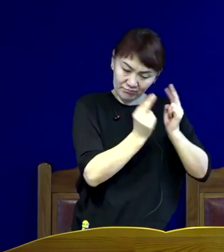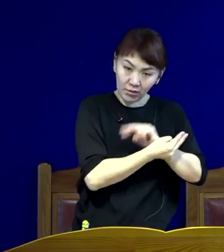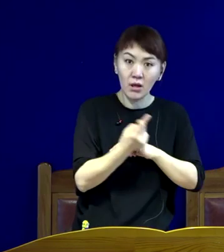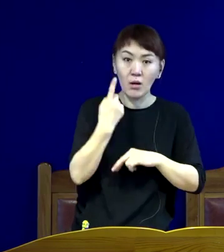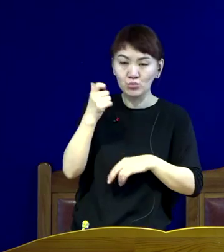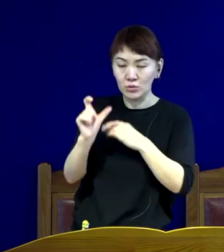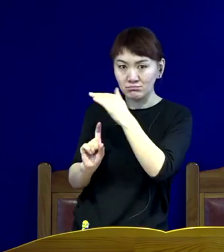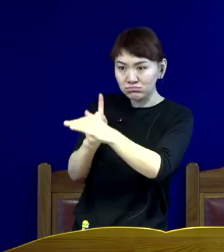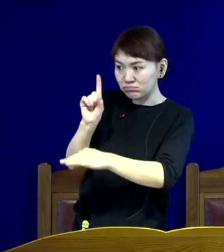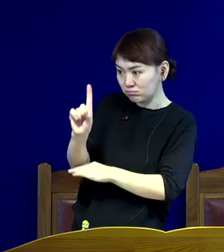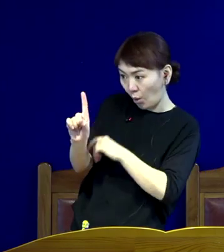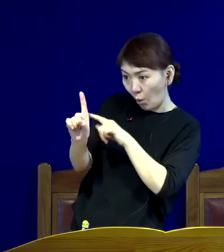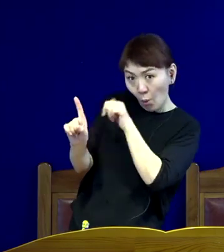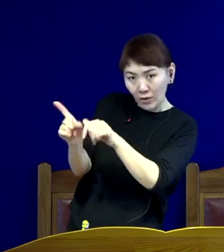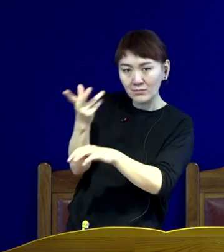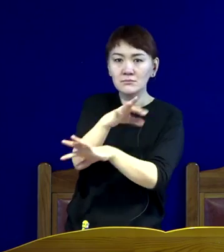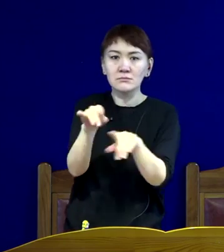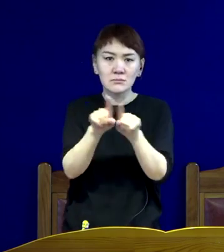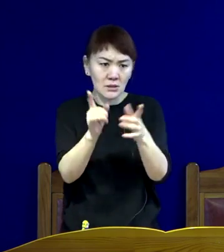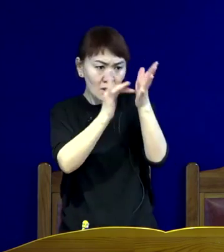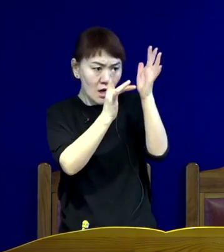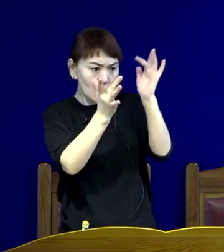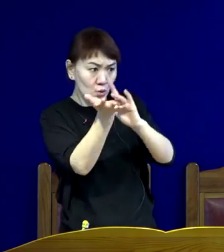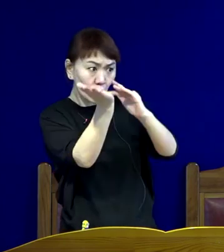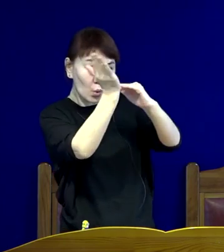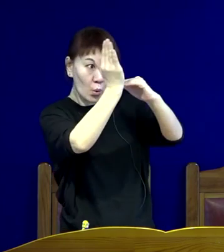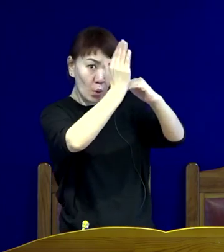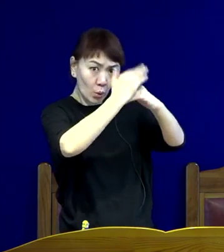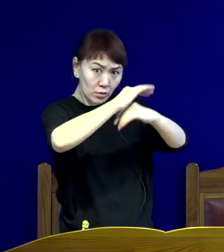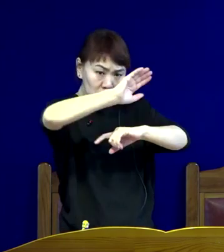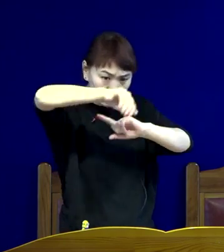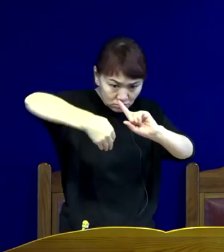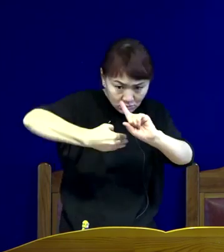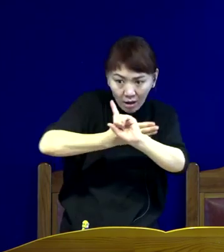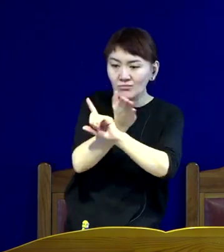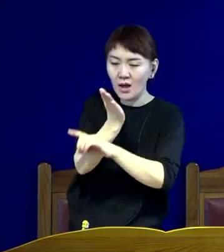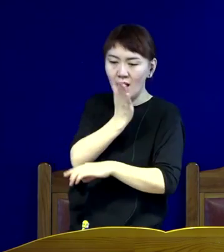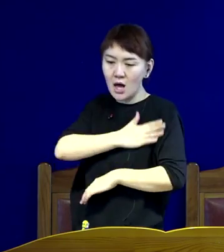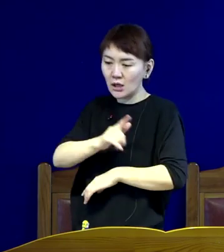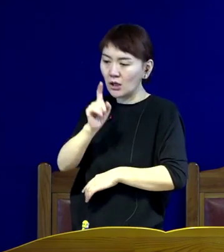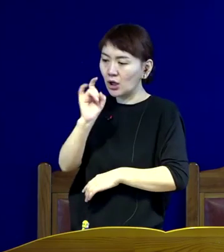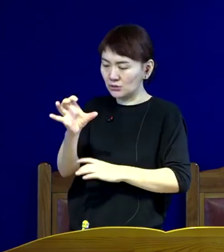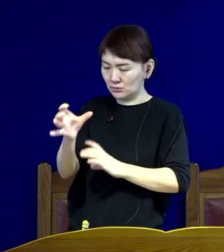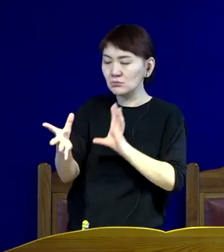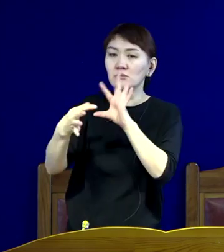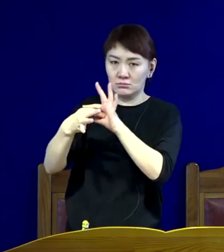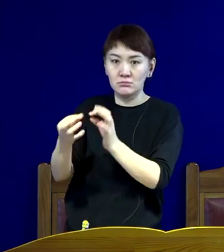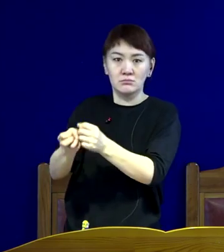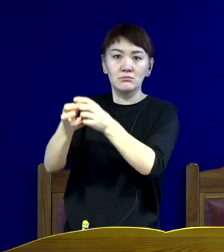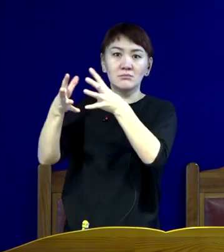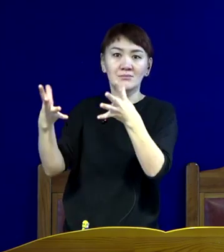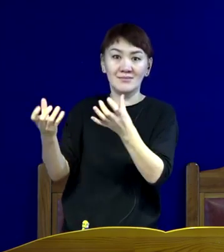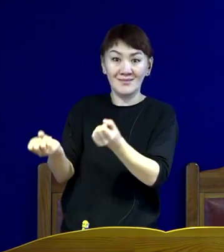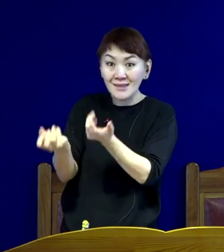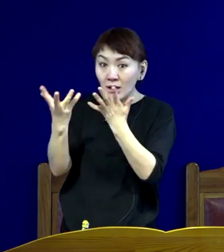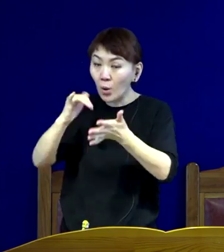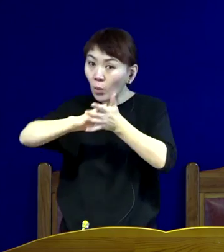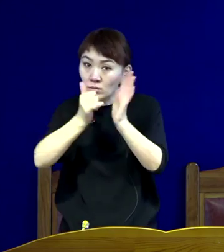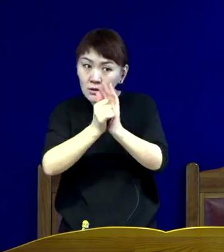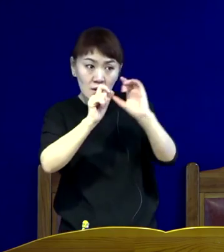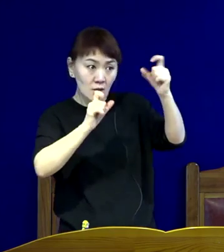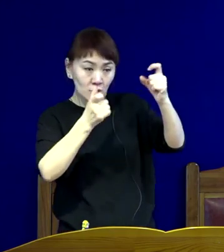Есүсийн үгээр дамжуулан хайрын хос нь бүтээгдэж бий болно гэдгийг хэлж байгаа. Тэгэхээр эхнэр нөхөр хоёр гэдэг нь маш